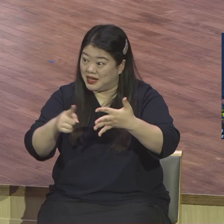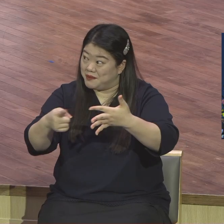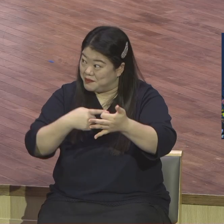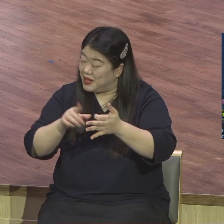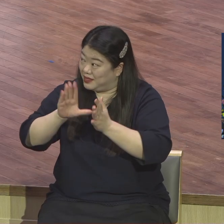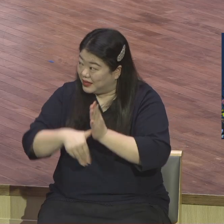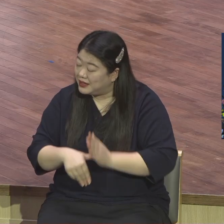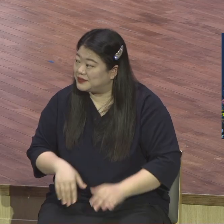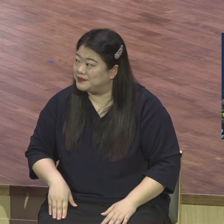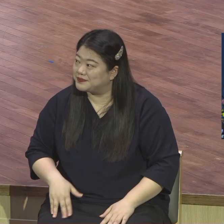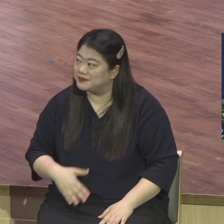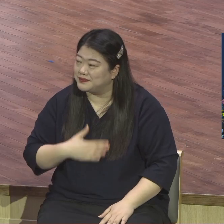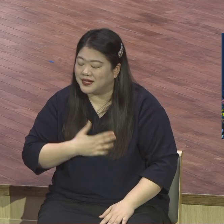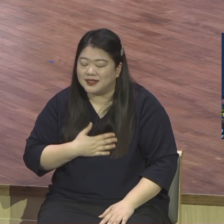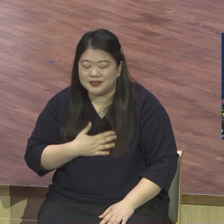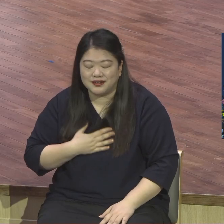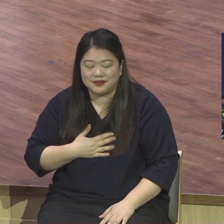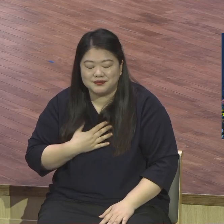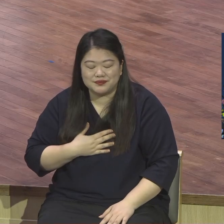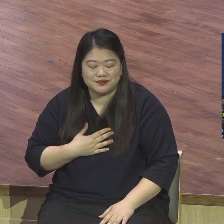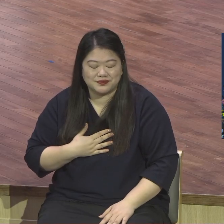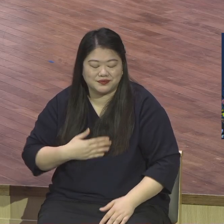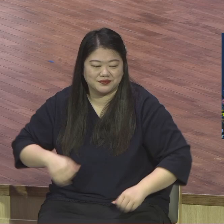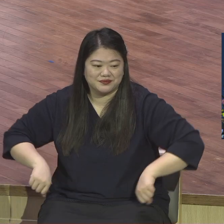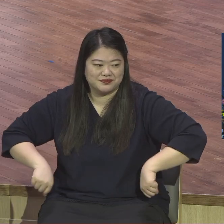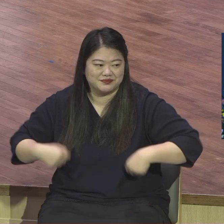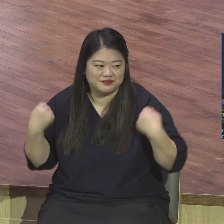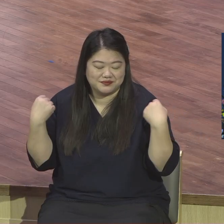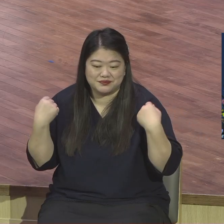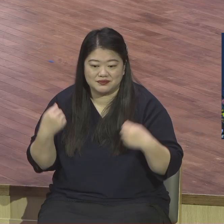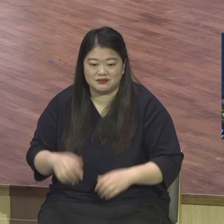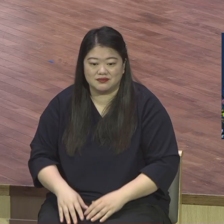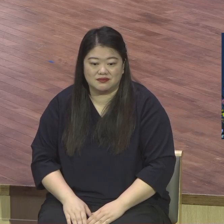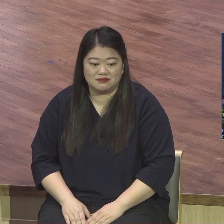화가 나다가도 그렇구나. 하나님 아시는 거구나.